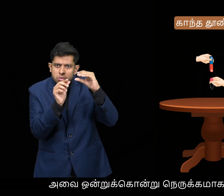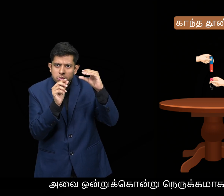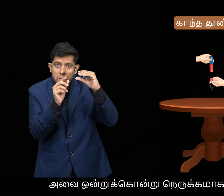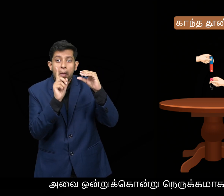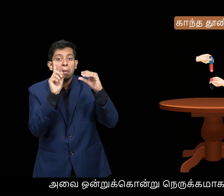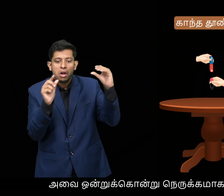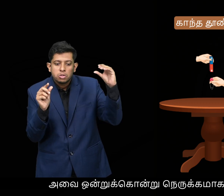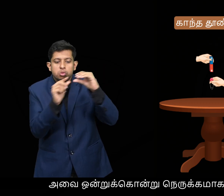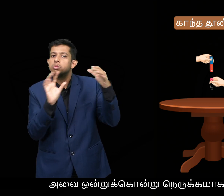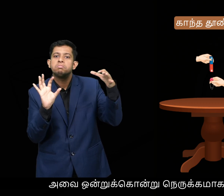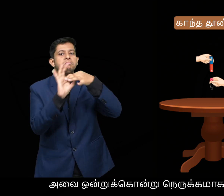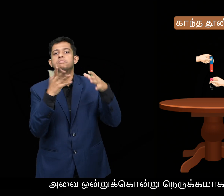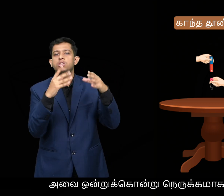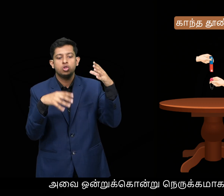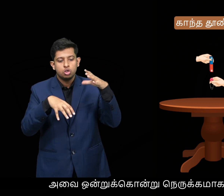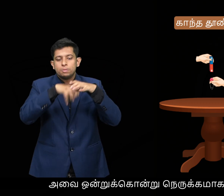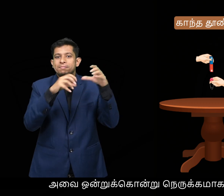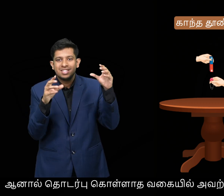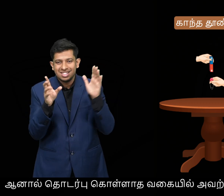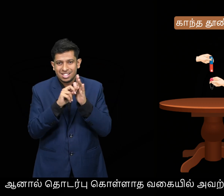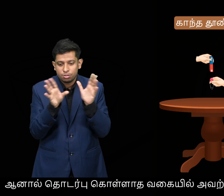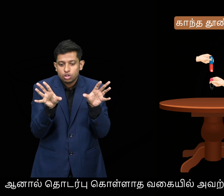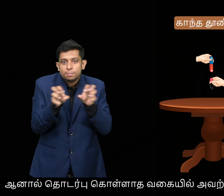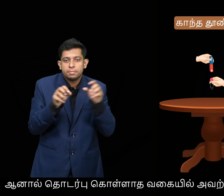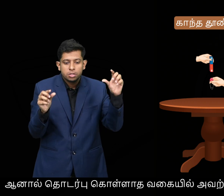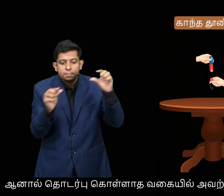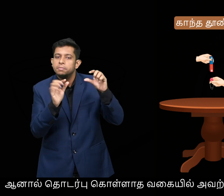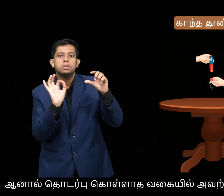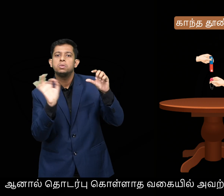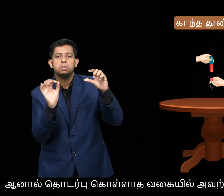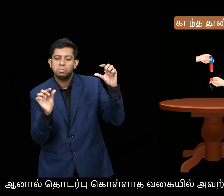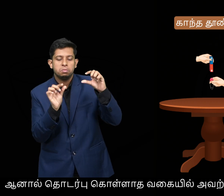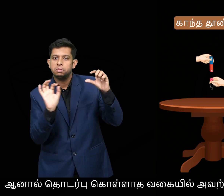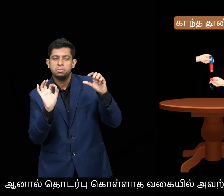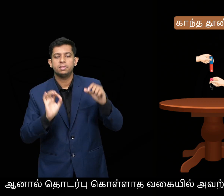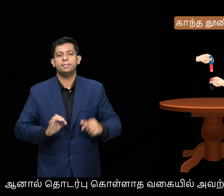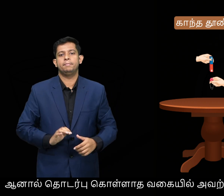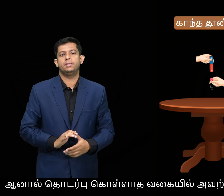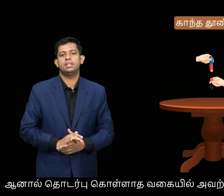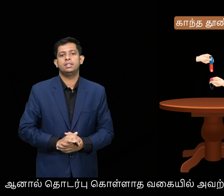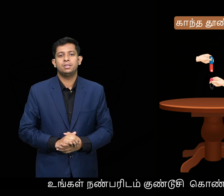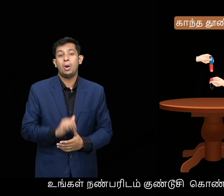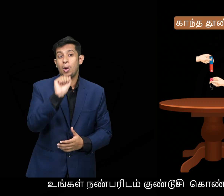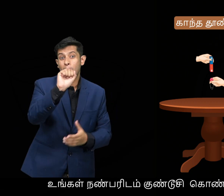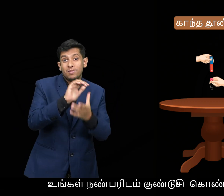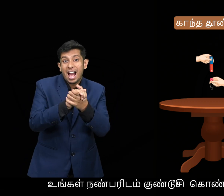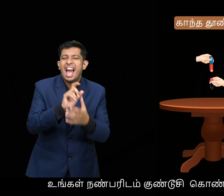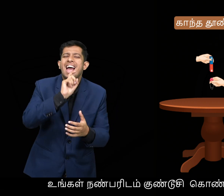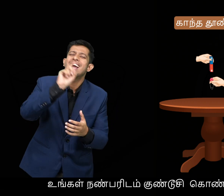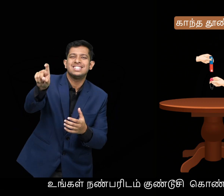அவை ஒன்றுக்கொன்று நெருக்கமாக இருந்து ஆனால் தொடர்பு கொள்ளாத வகையில் அவற்றை பிடிக்கவும். உங்கள் நண்பரிடம்